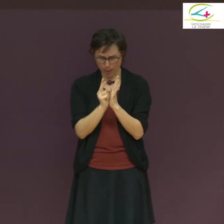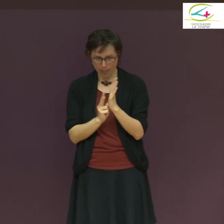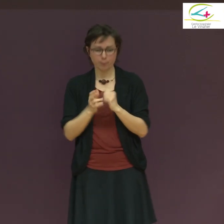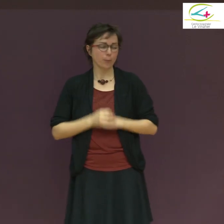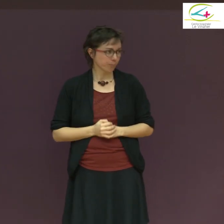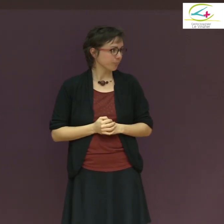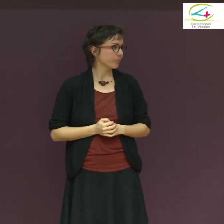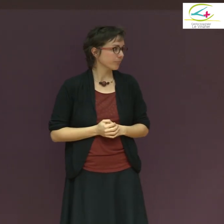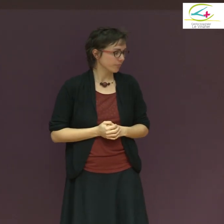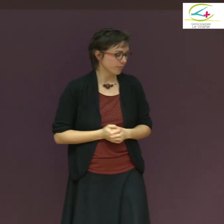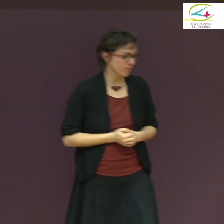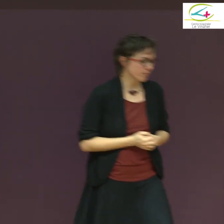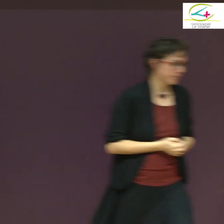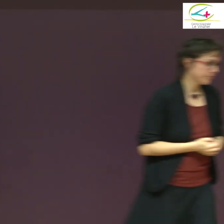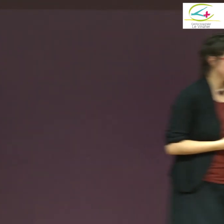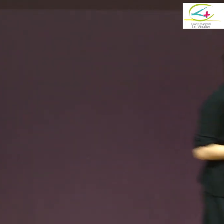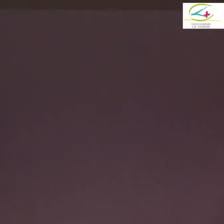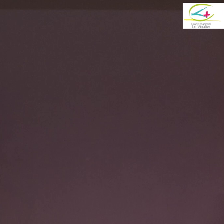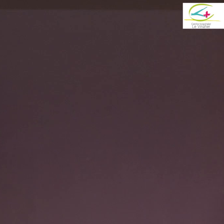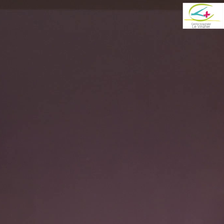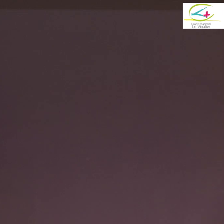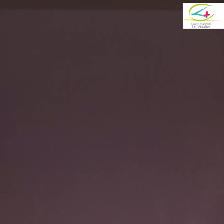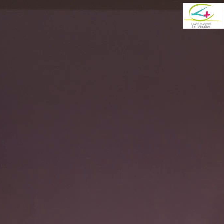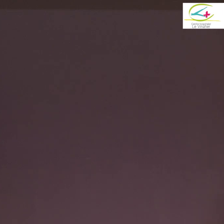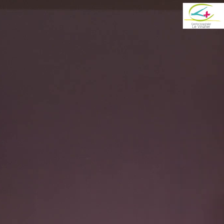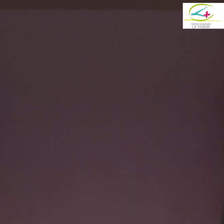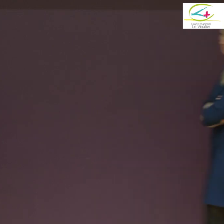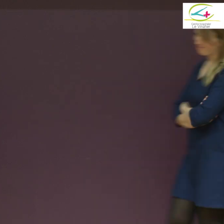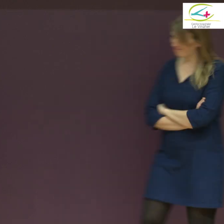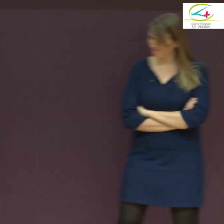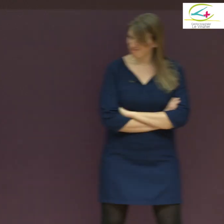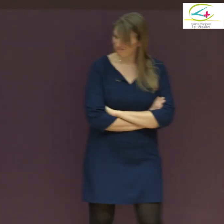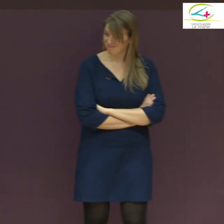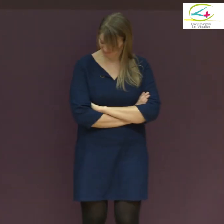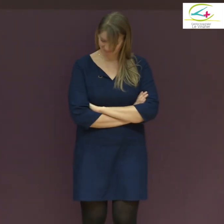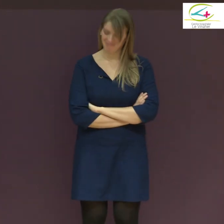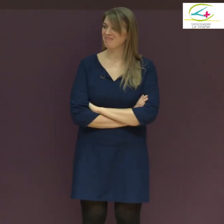en soins palliatifs, on avait, puis c'était les années SIDA, donc on avait des choses assez...